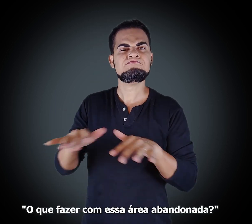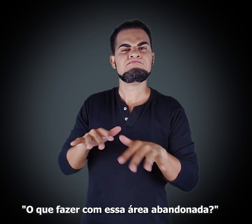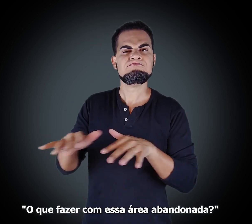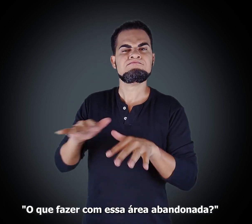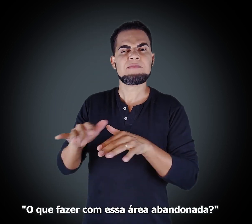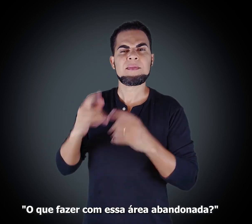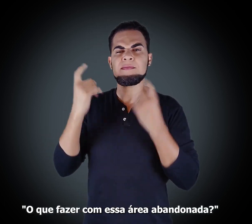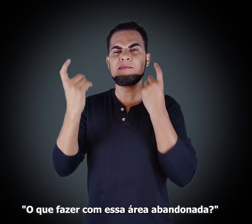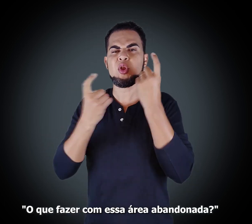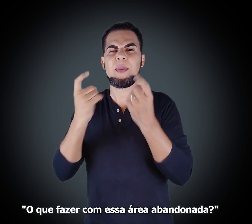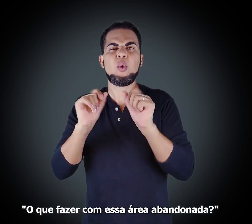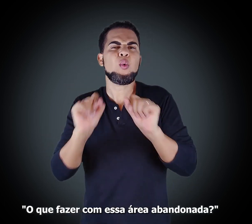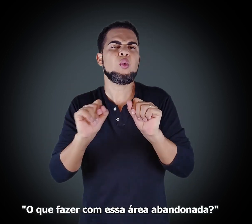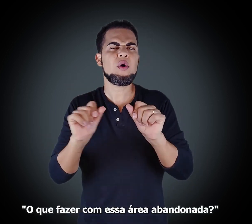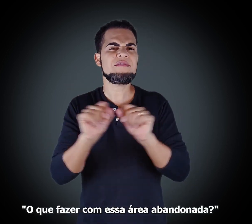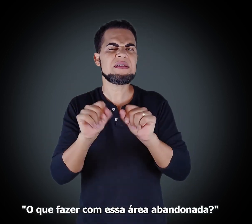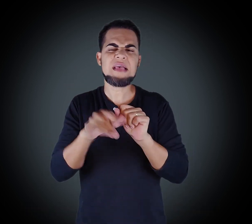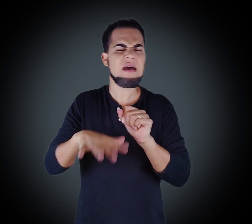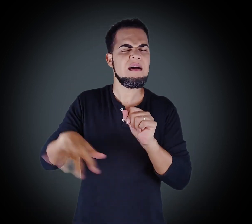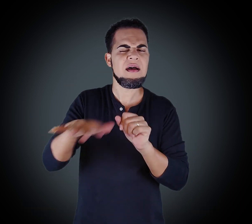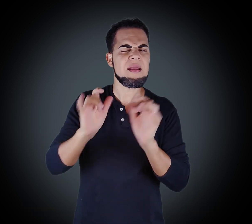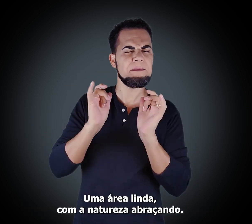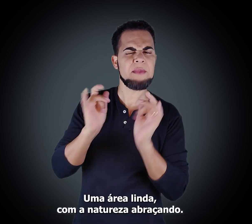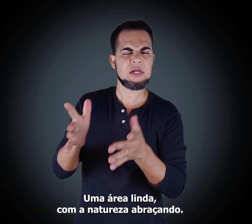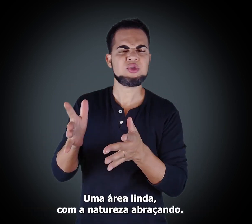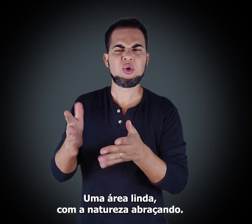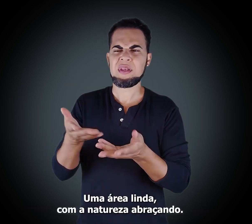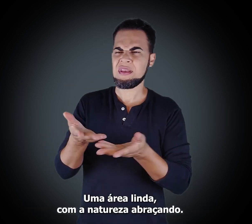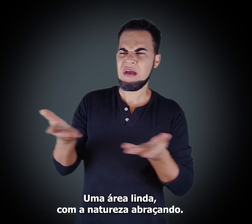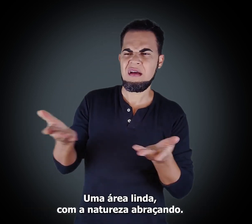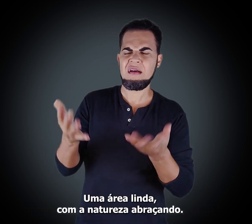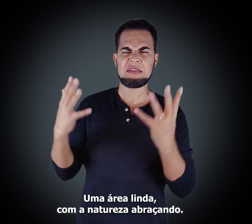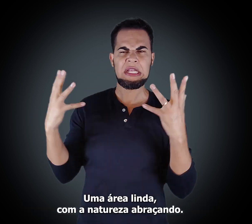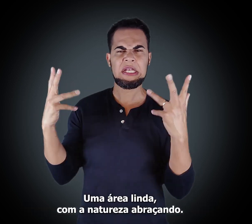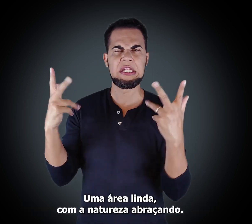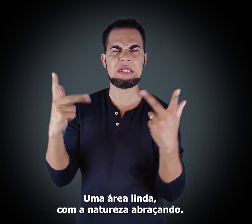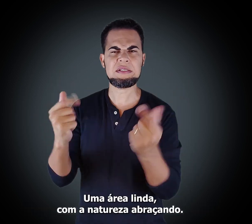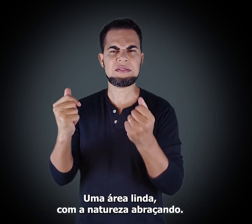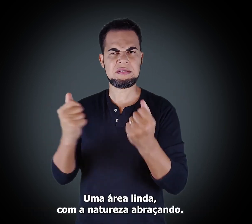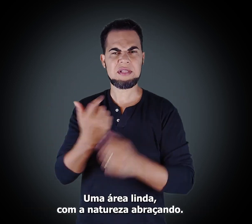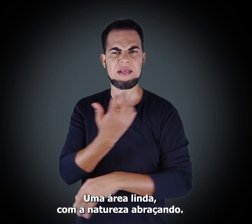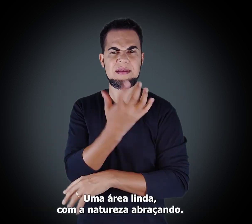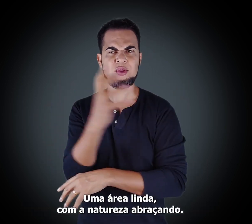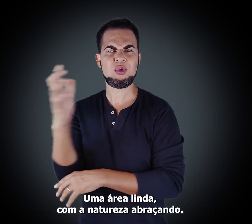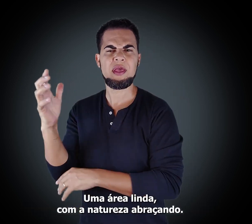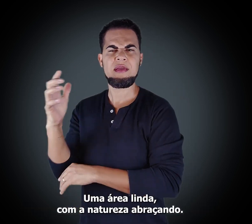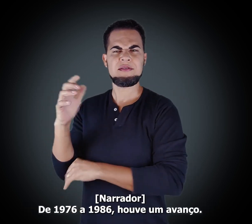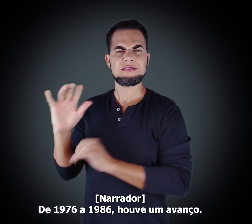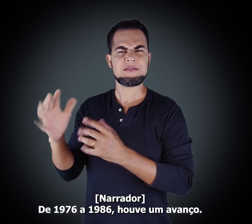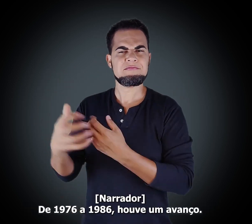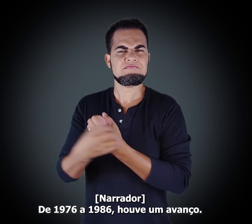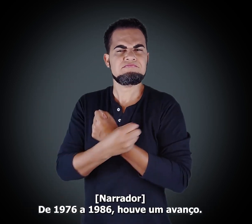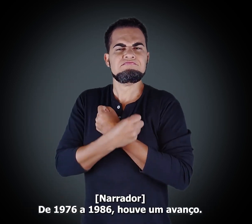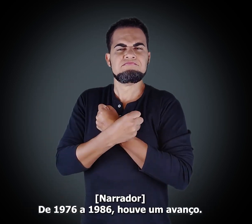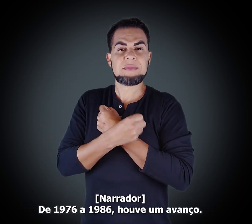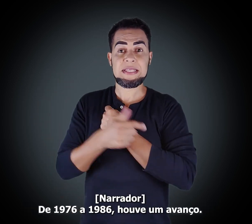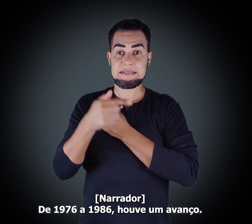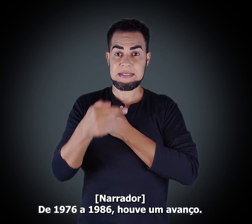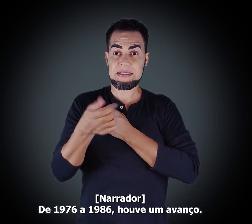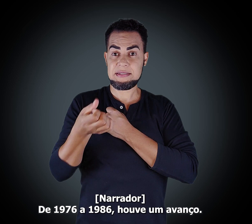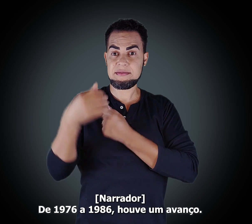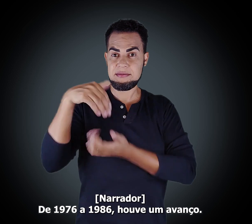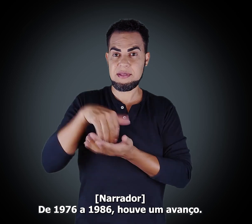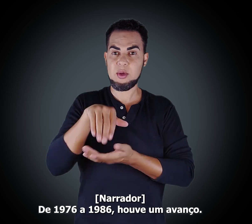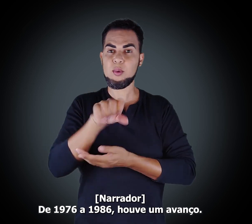O que fazer com essa área abandonada? Uma área linda, com a natureza te abraçando. De 76